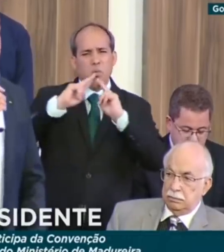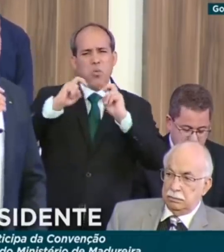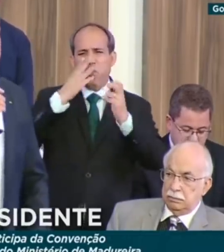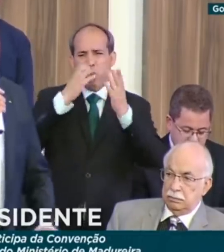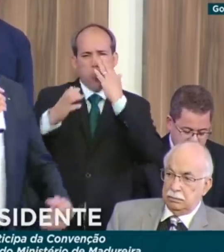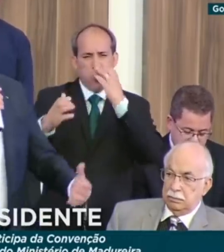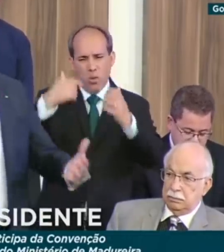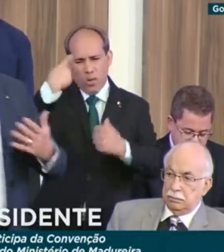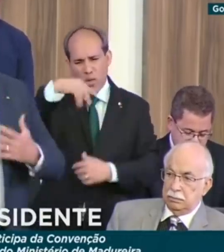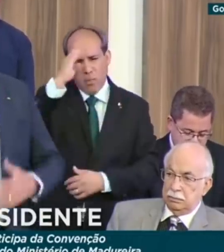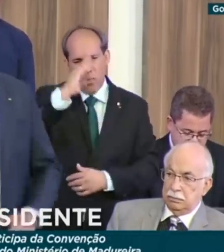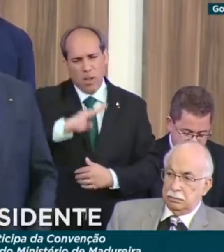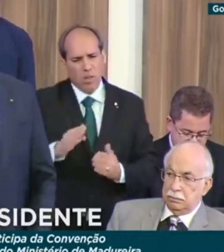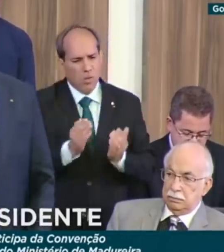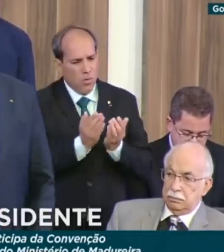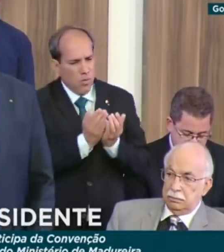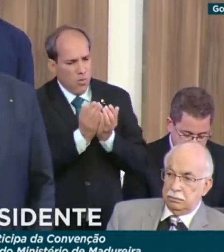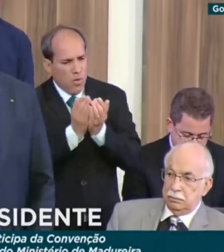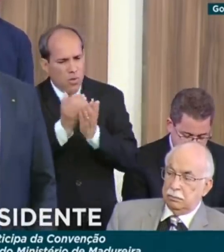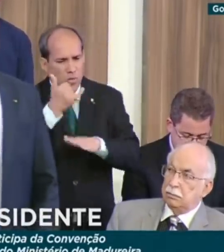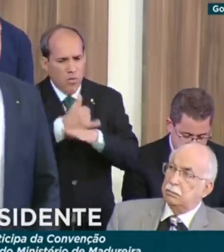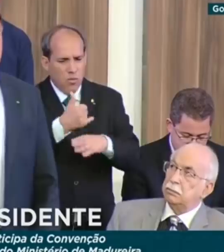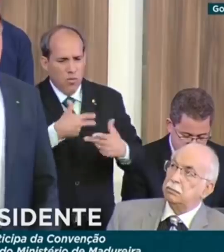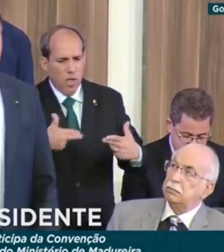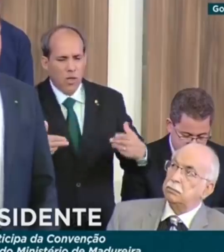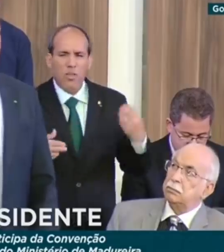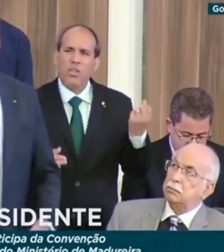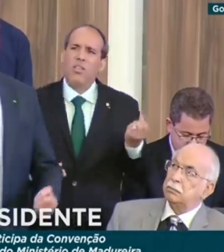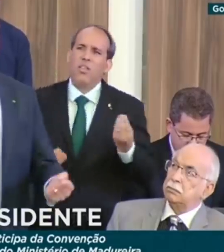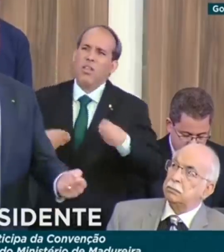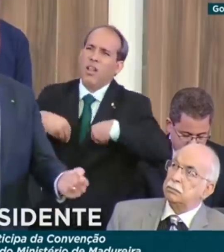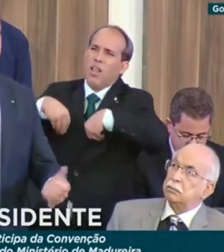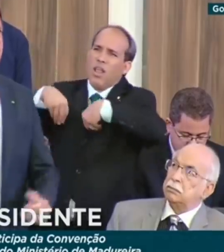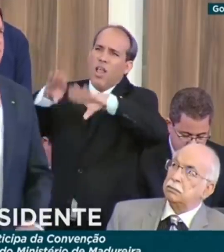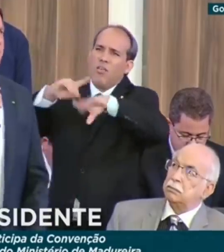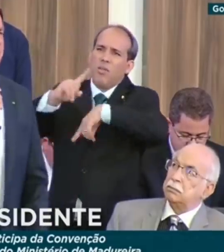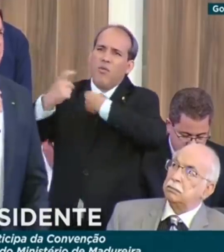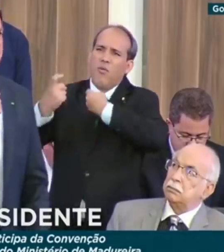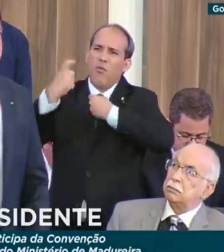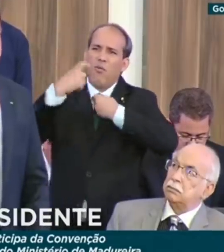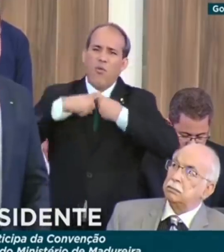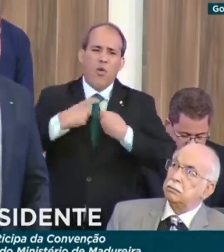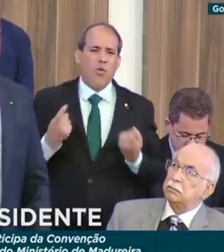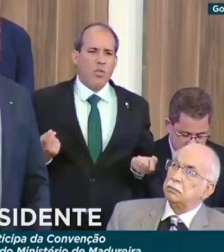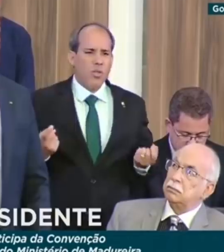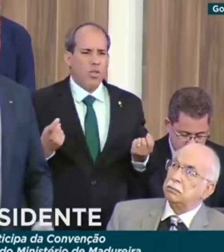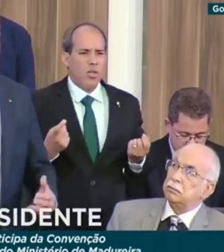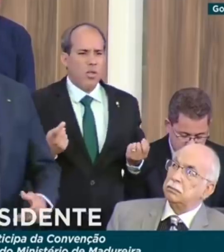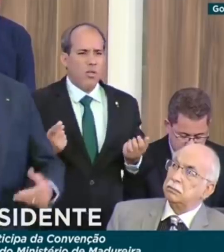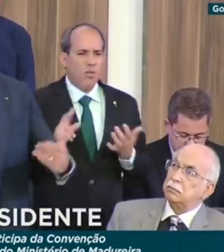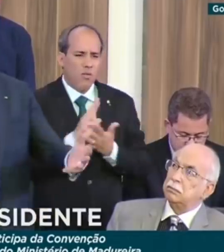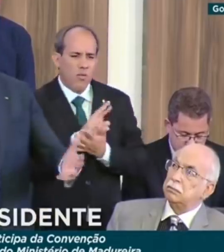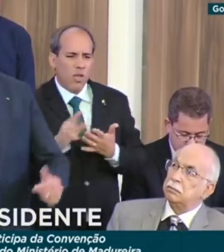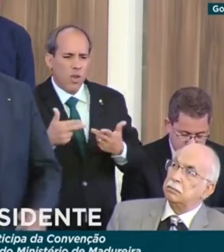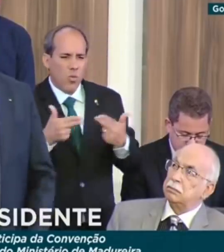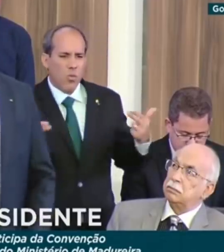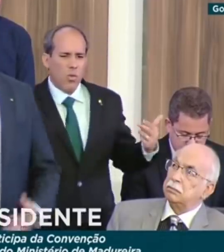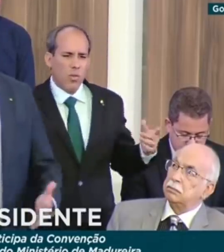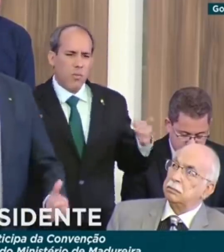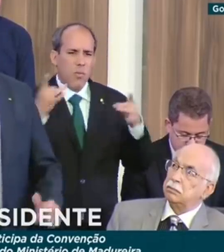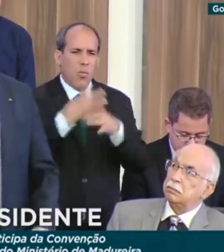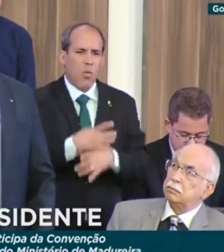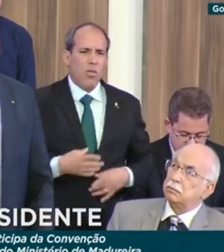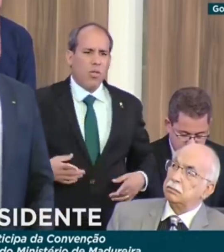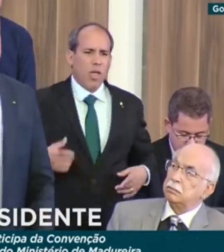minério de ferro e receber uma canoa de laptops ou um punhado de chips. Isso que nós exportamos